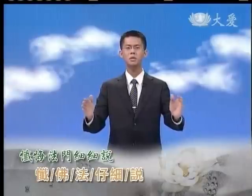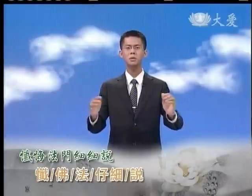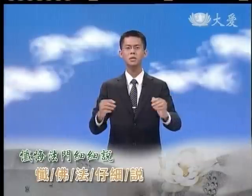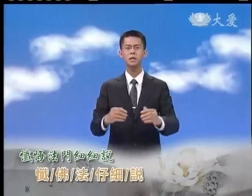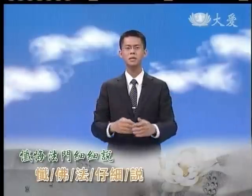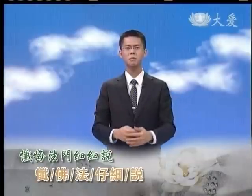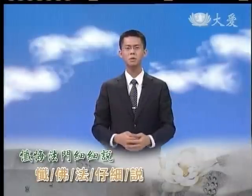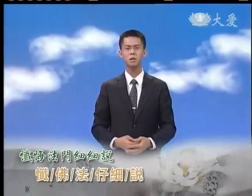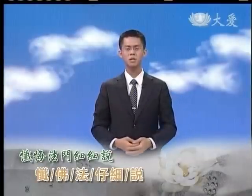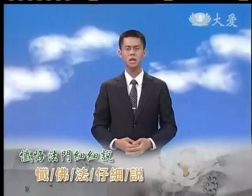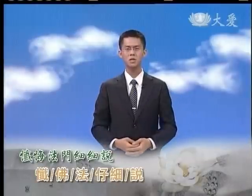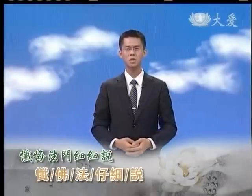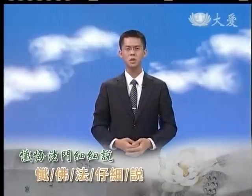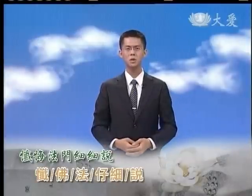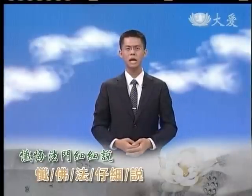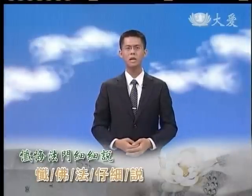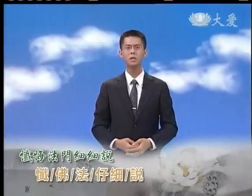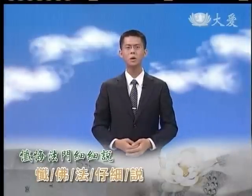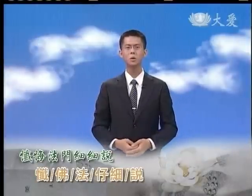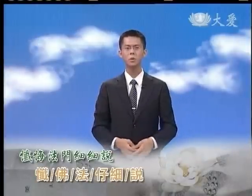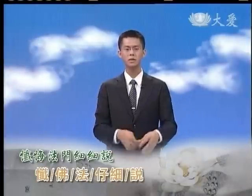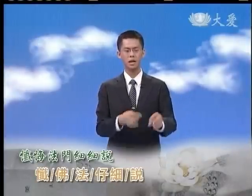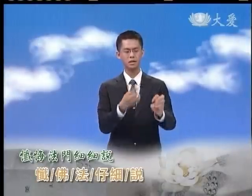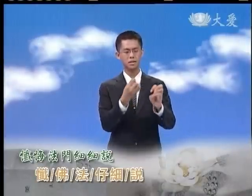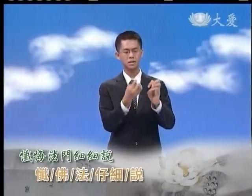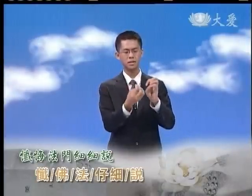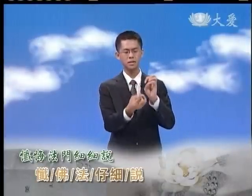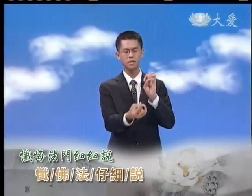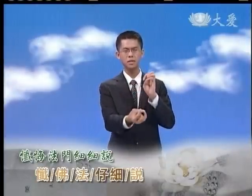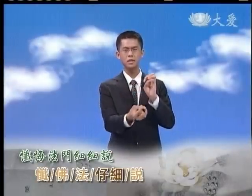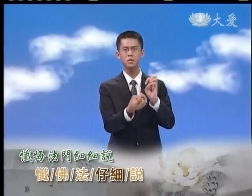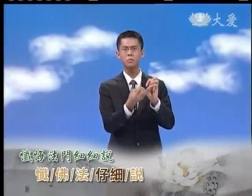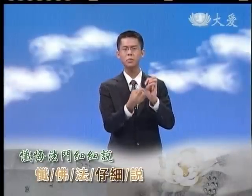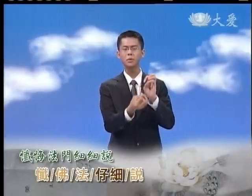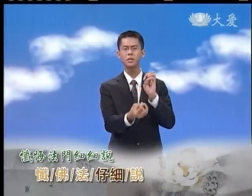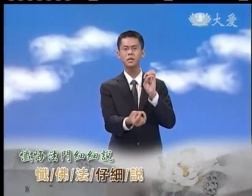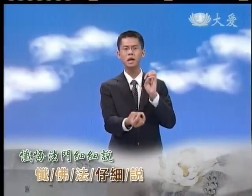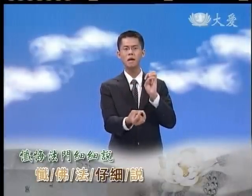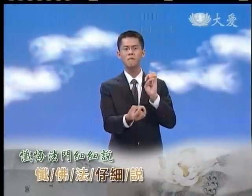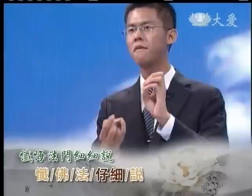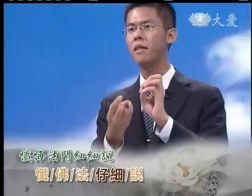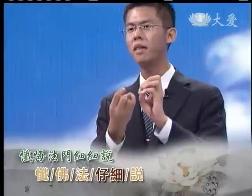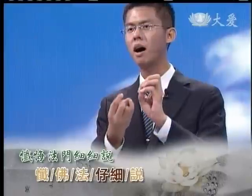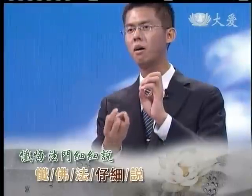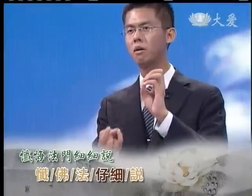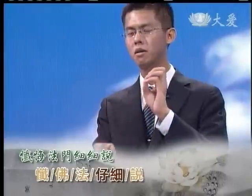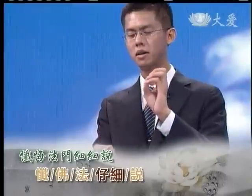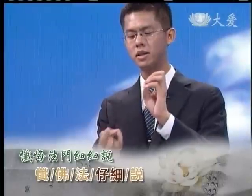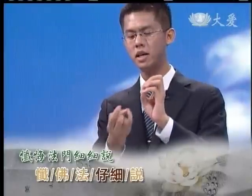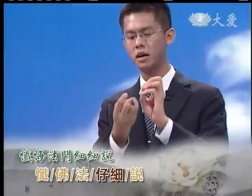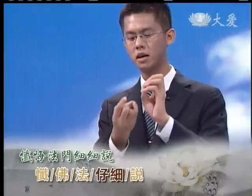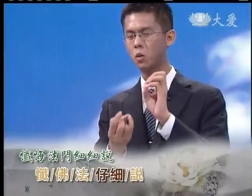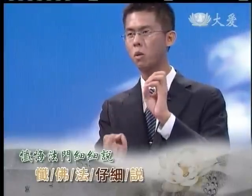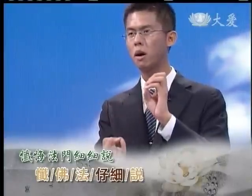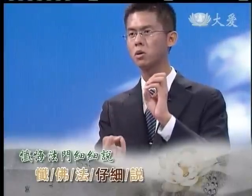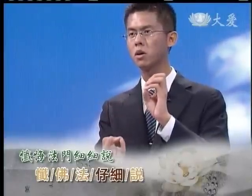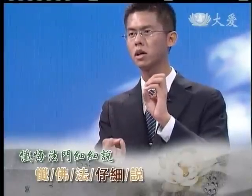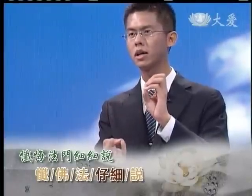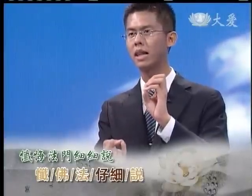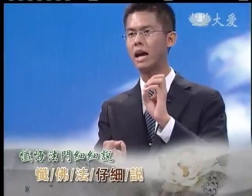进入慈悲三昧水忏之后，它里头都会很仔细细细文剖析烦恼业跟果报从何而